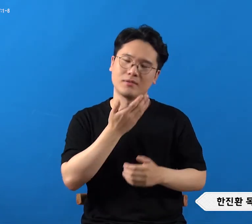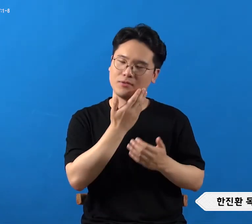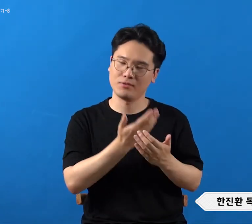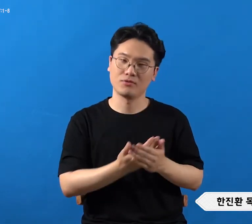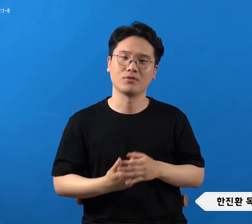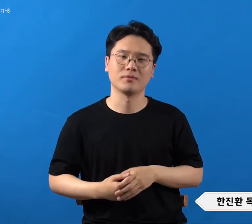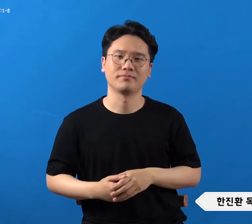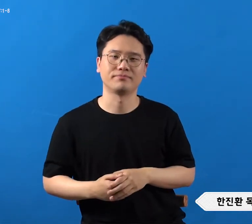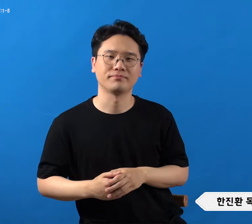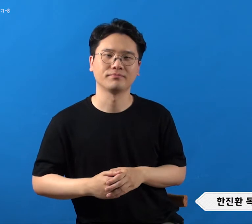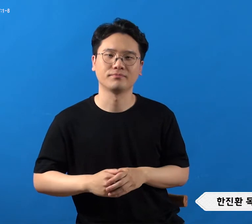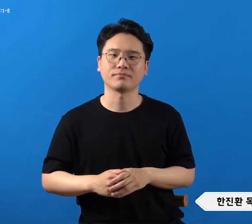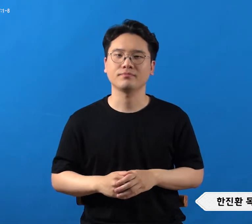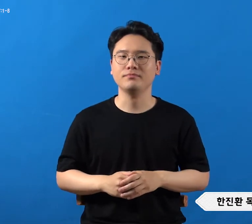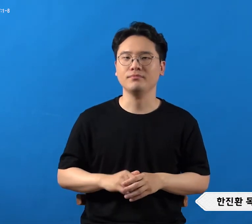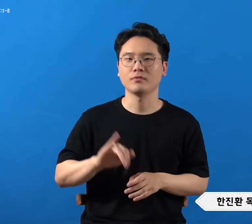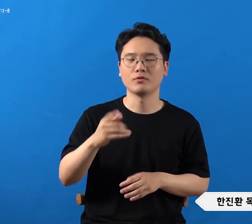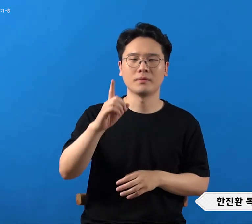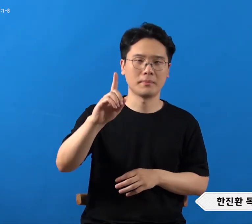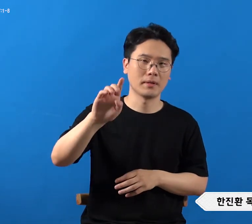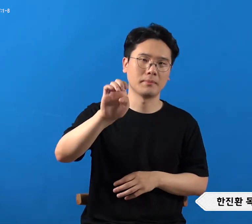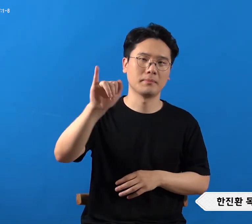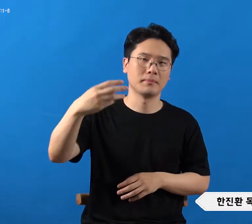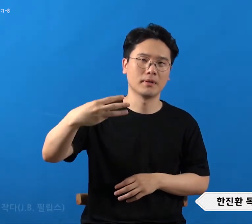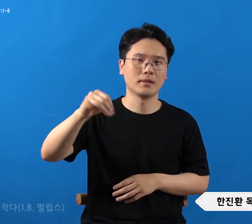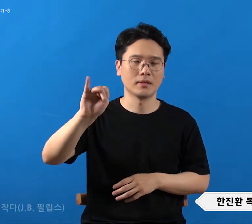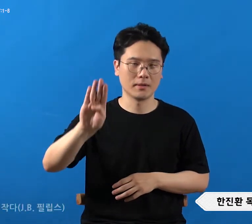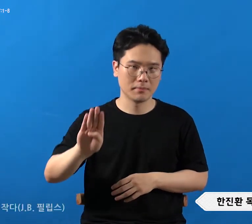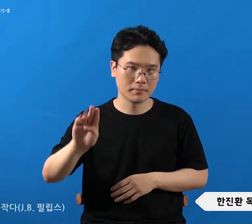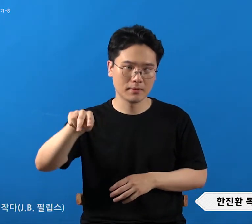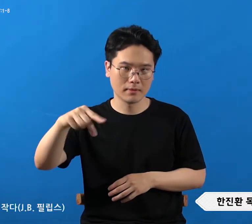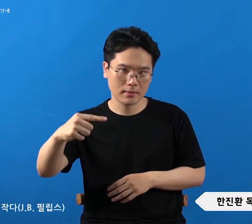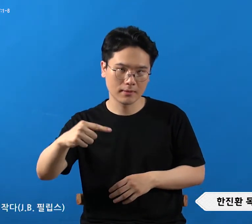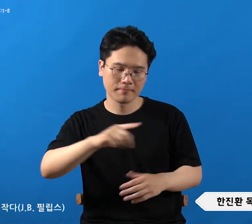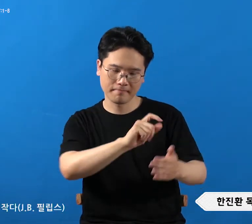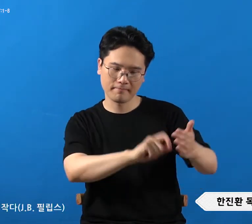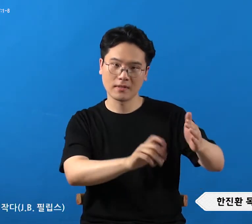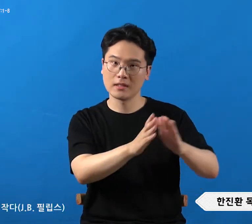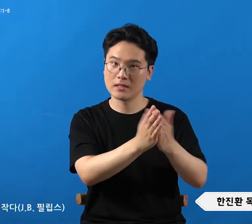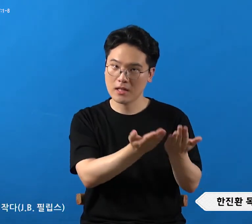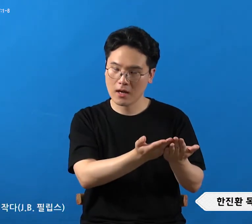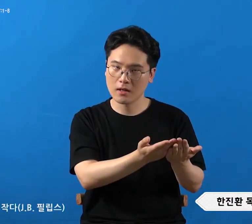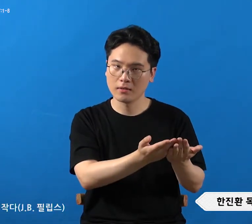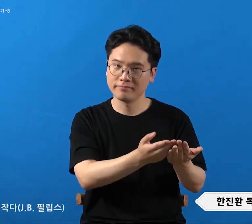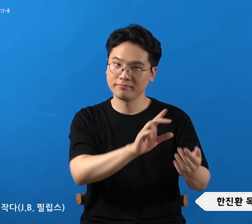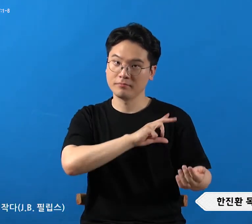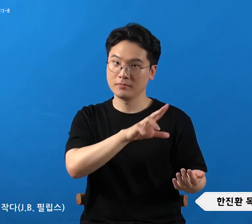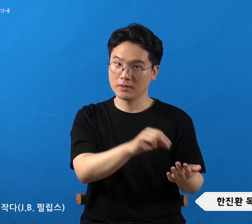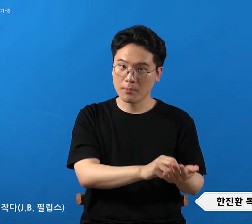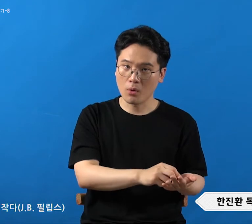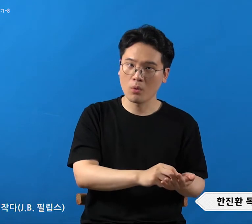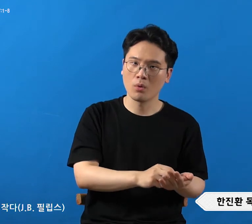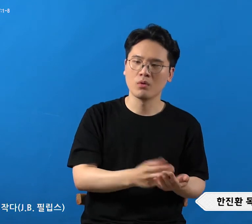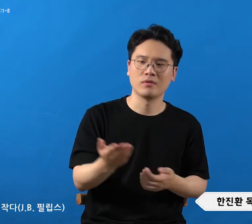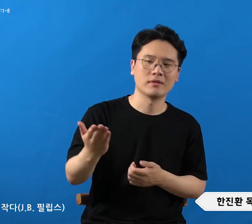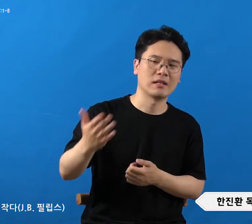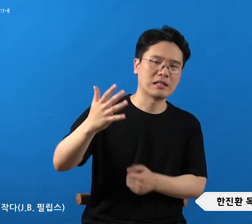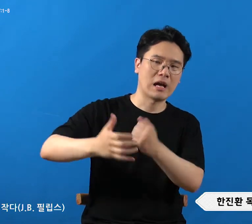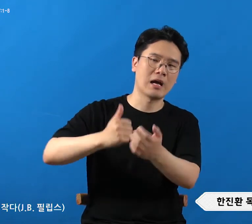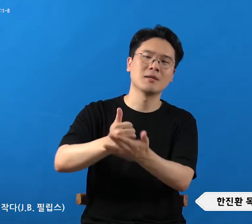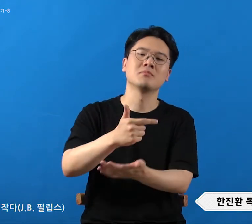J.B. 필립스가 쓴 책 중에 Your God is too small 하는 책이 있습니다. 당신의 하나님 너무